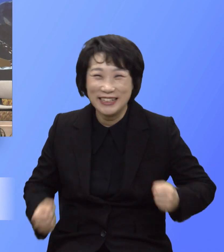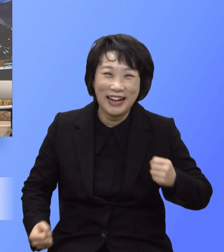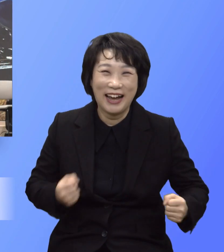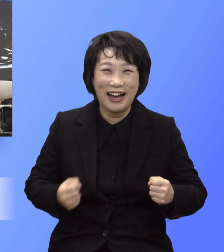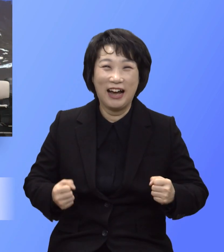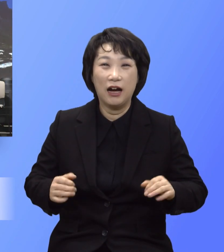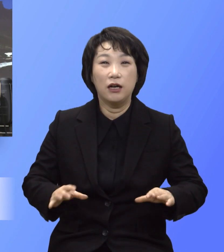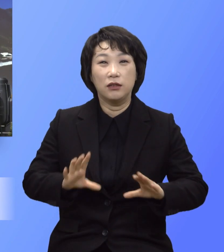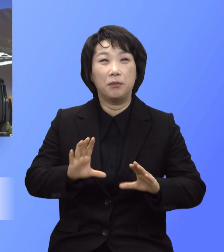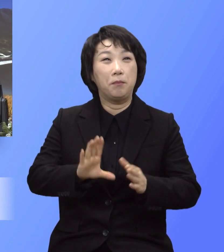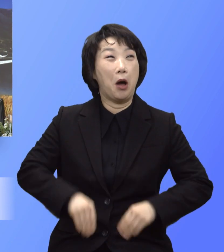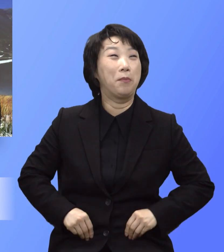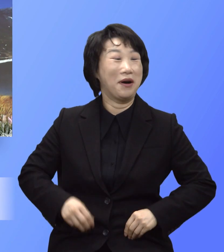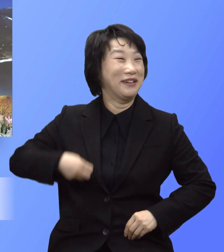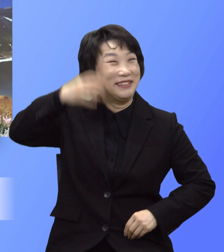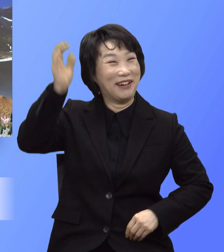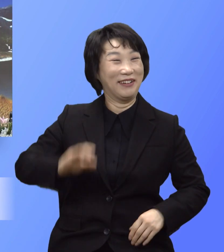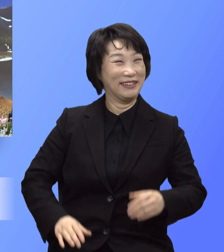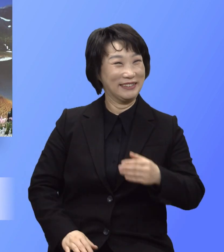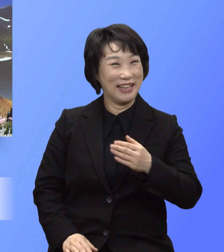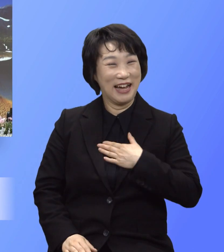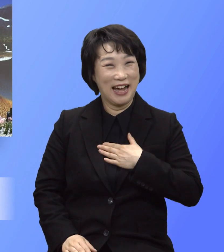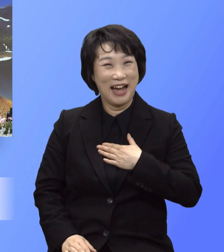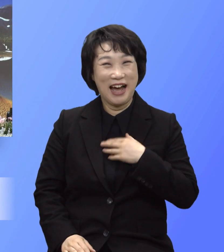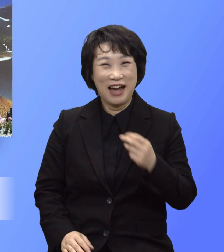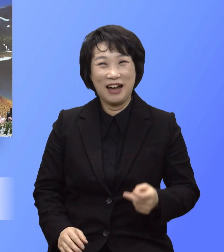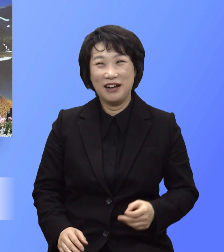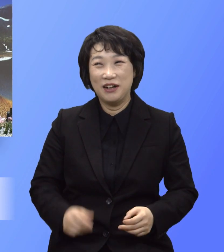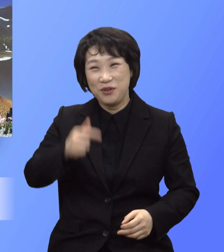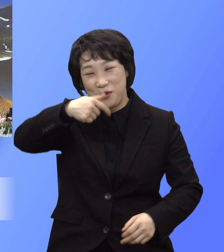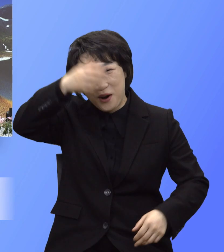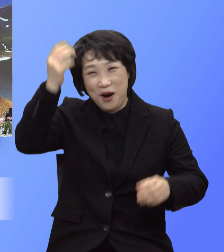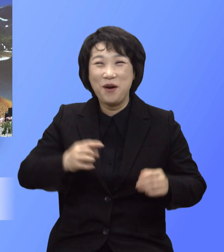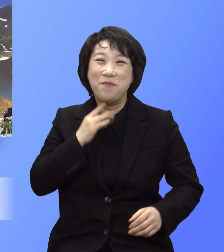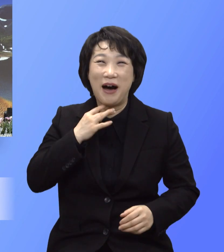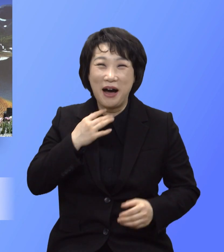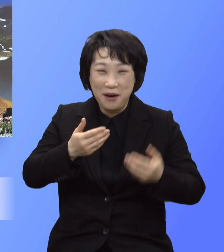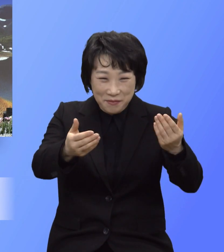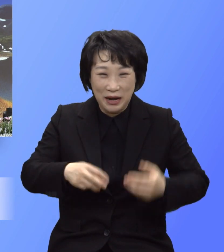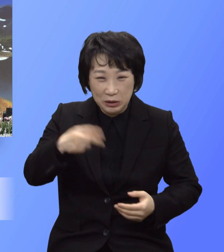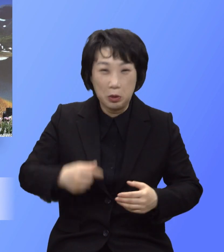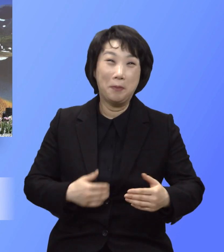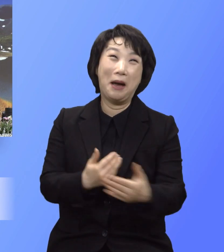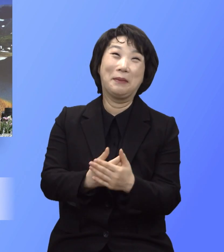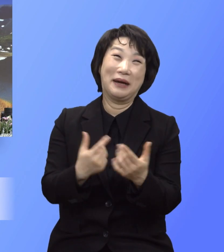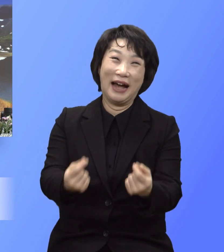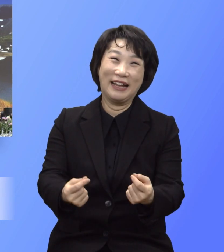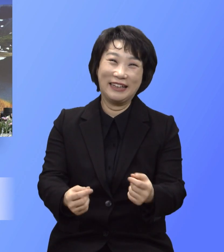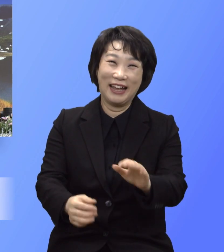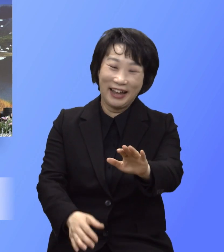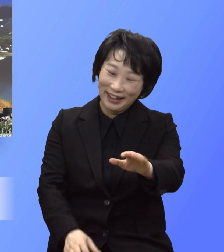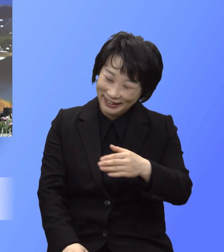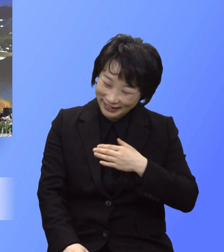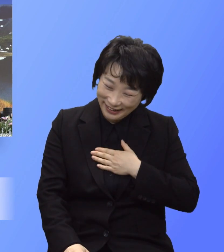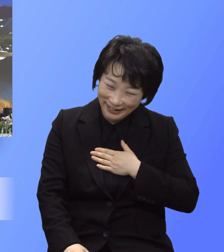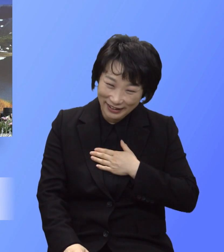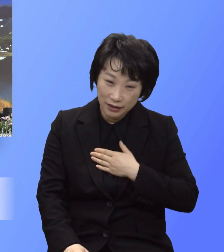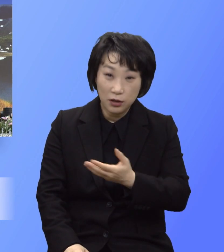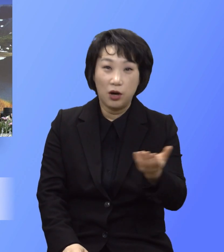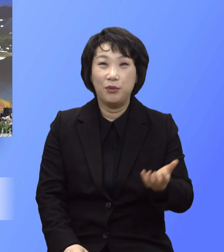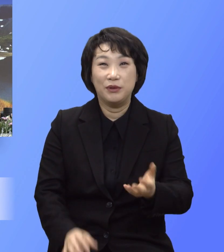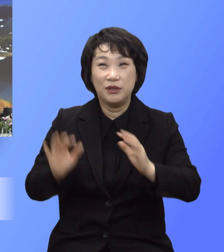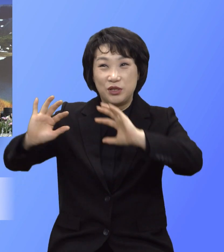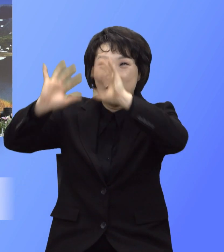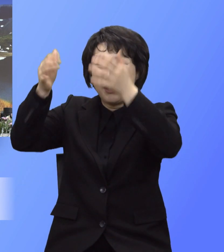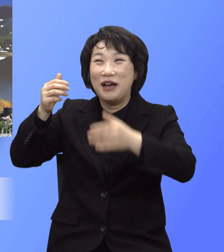그때는 배고픈 것도 다 잊어버립니다. 꽁만 들어도 배가 불러 불러. 여러분 천국의